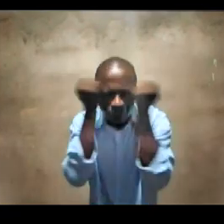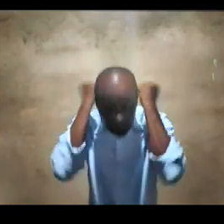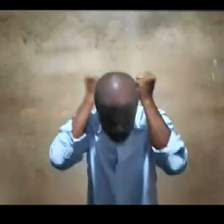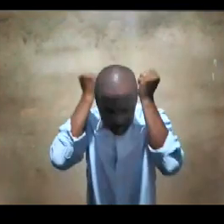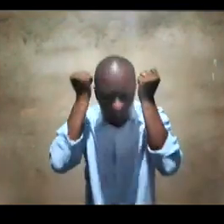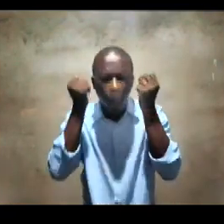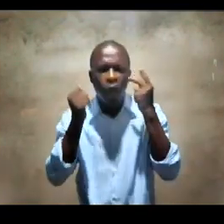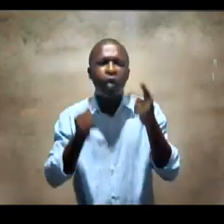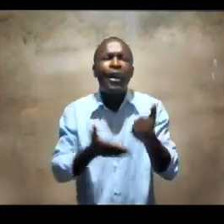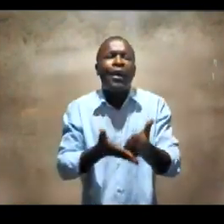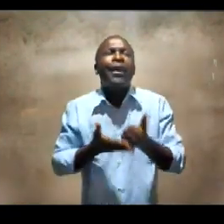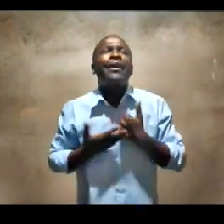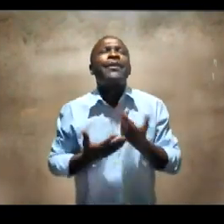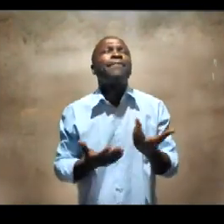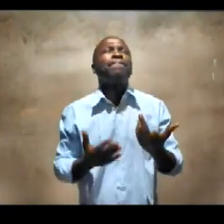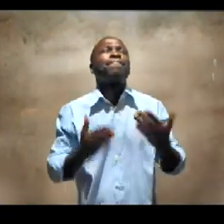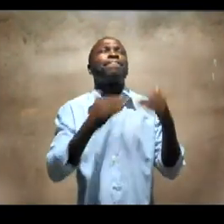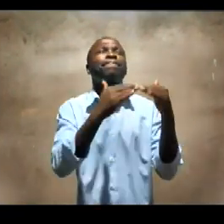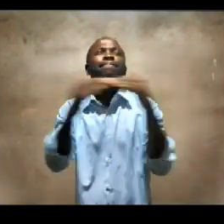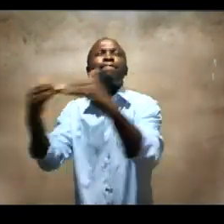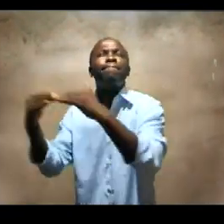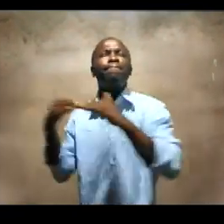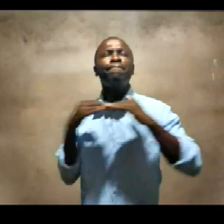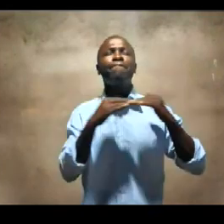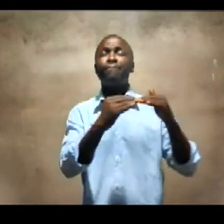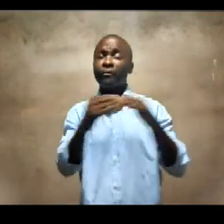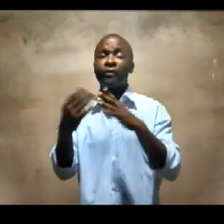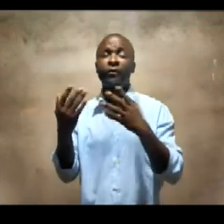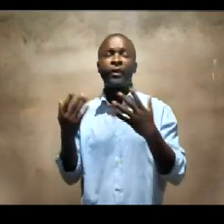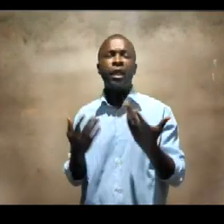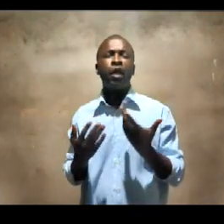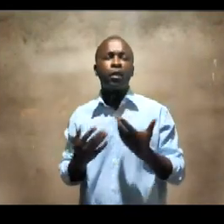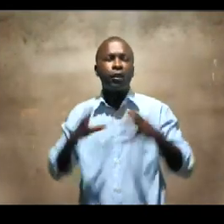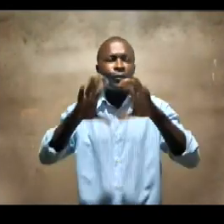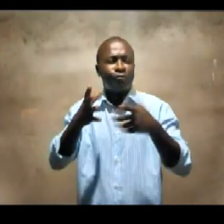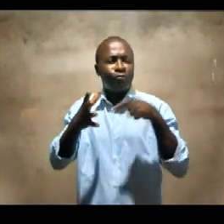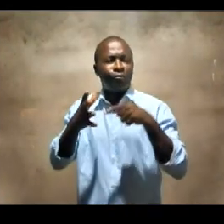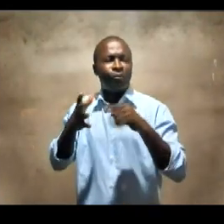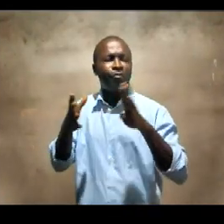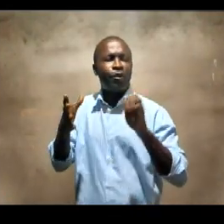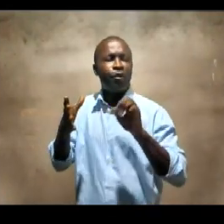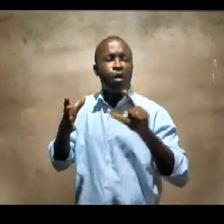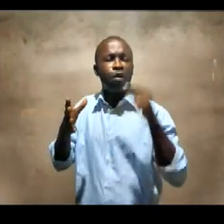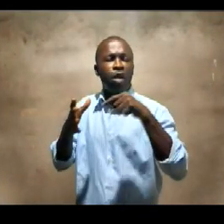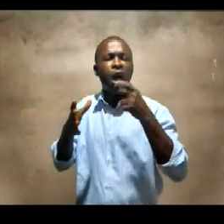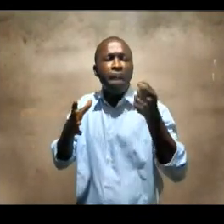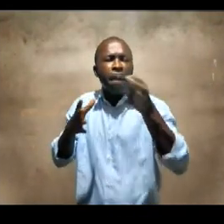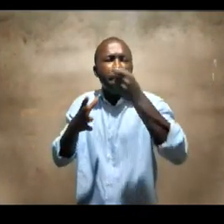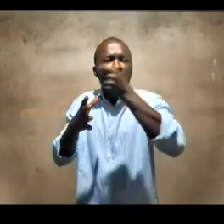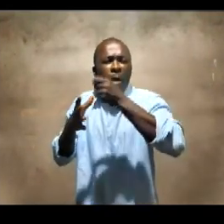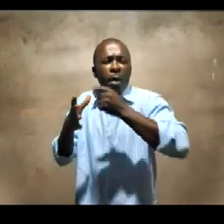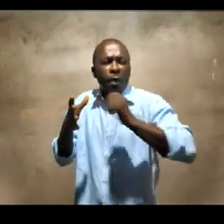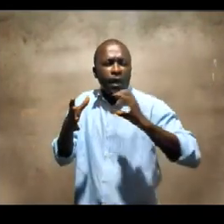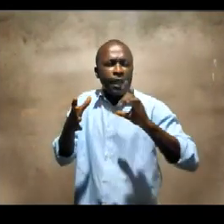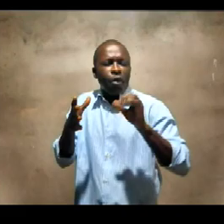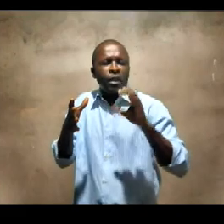le bandeau permet de préserver l'équité entre les joueurs. Dans le ballon, il y a des clochettes permettant